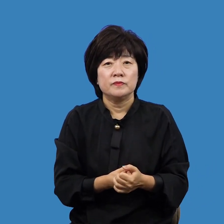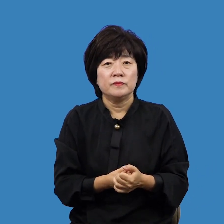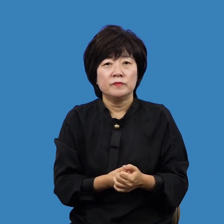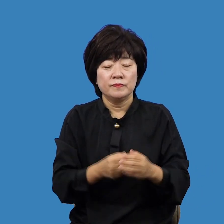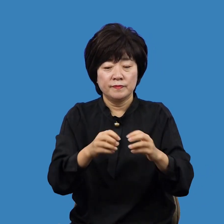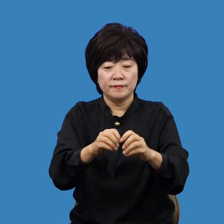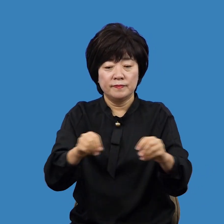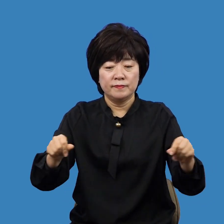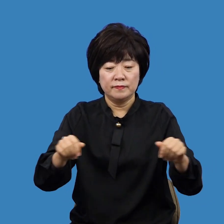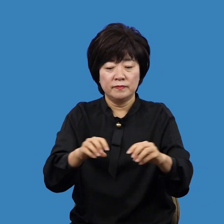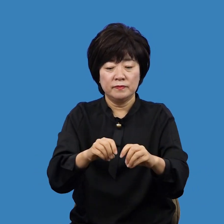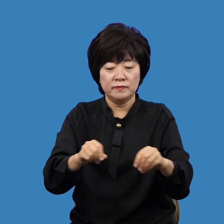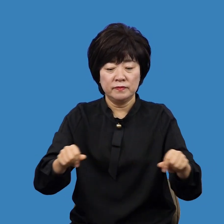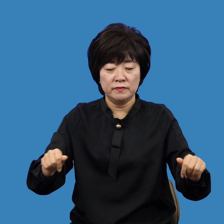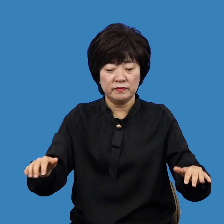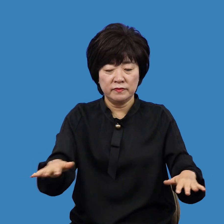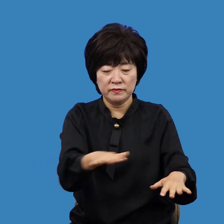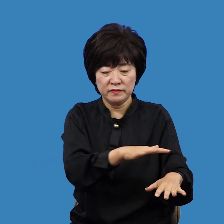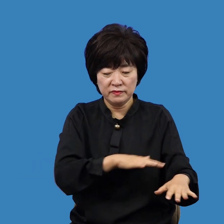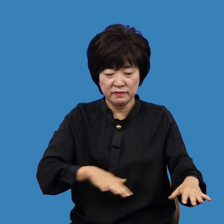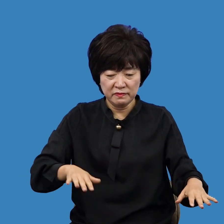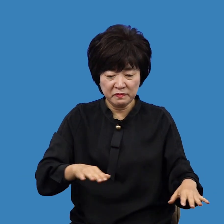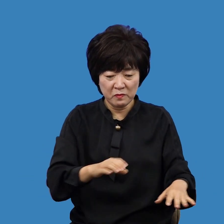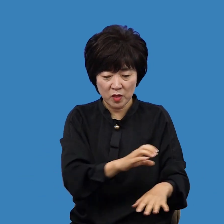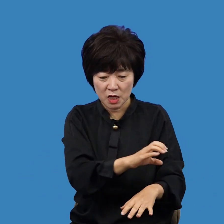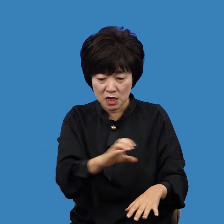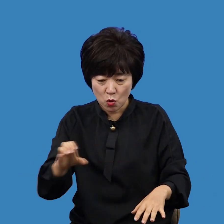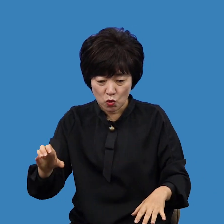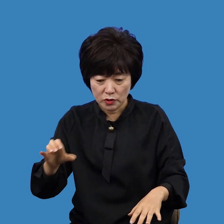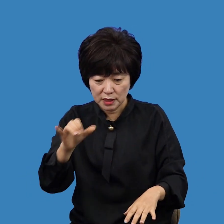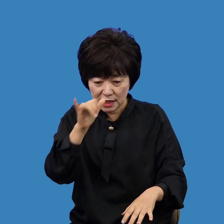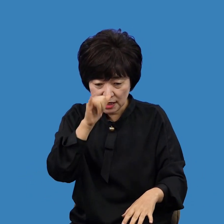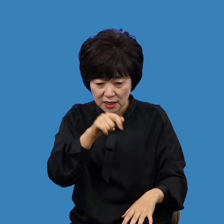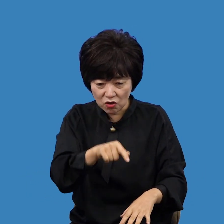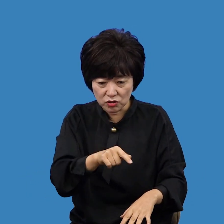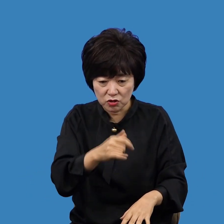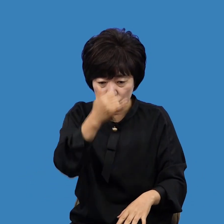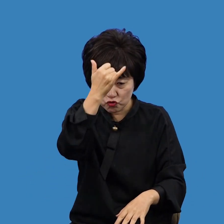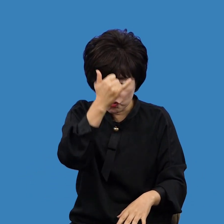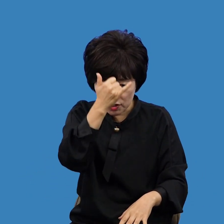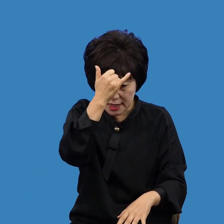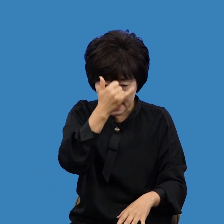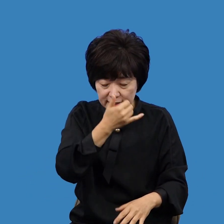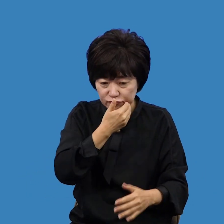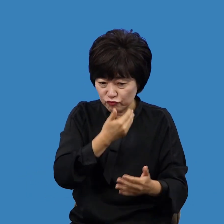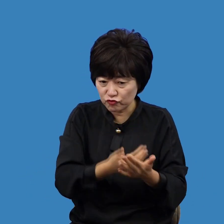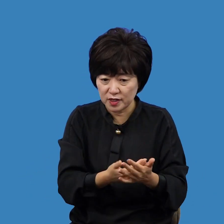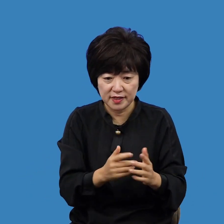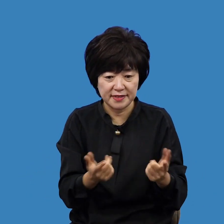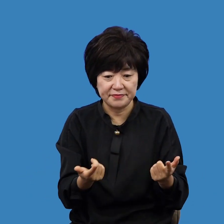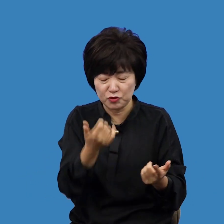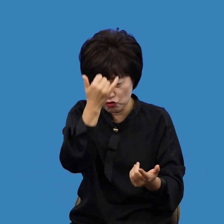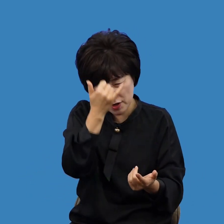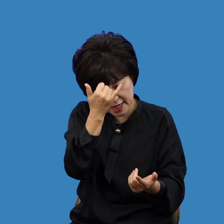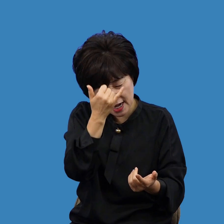땅에 있는 그러니까 크로노스의 시공간에서는 윤리라고 하는 게 디파인되지 않는다는 거예요.